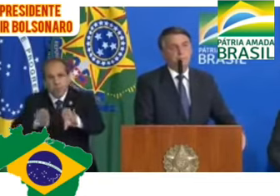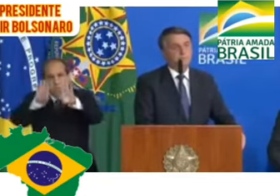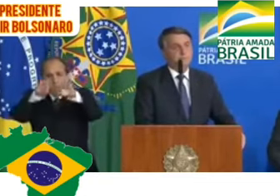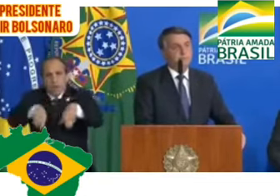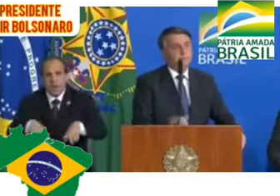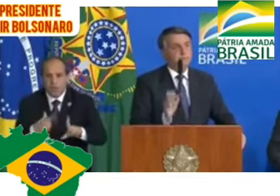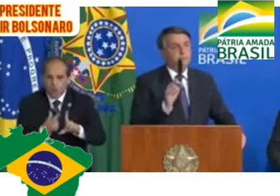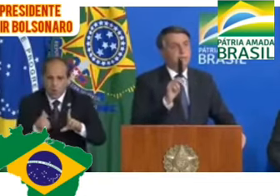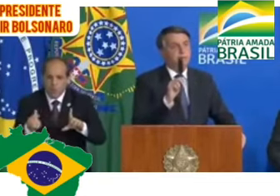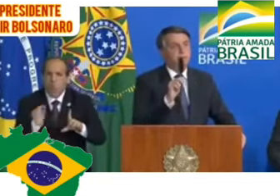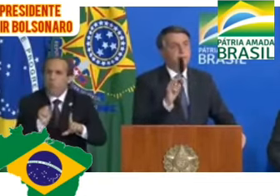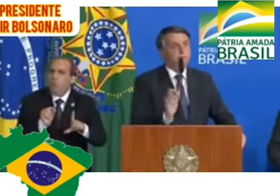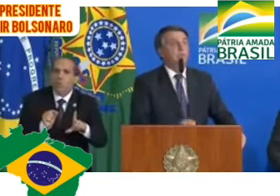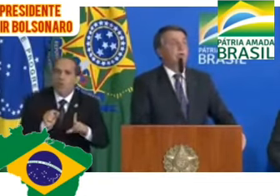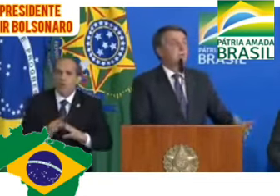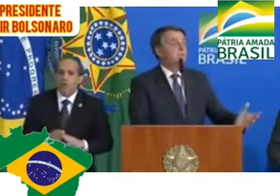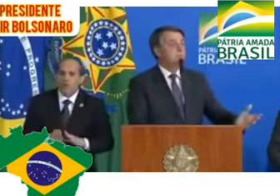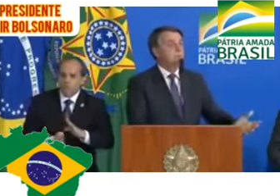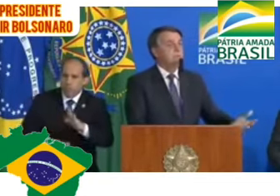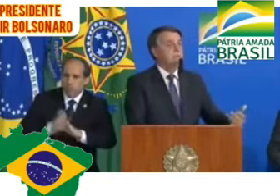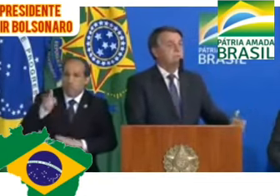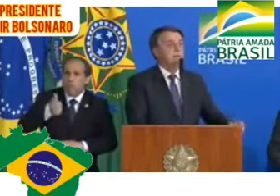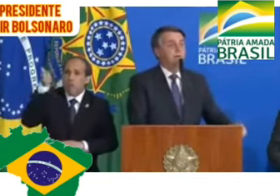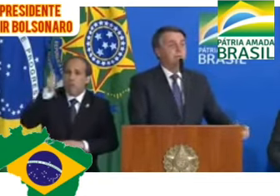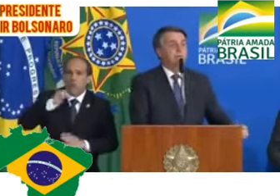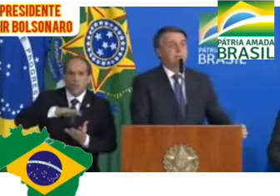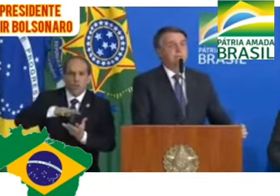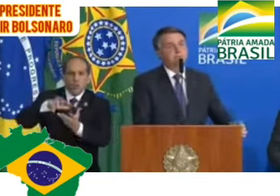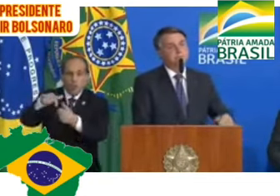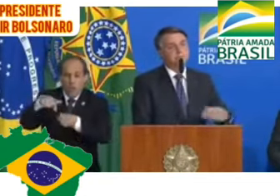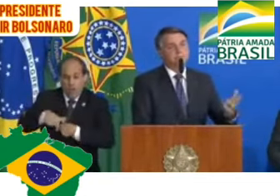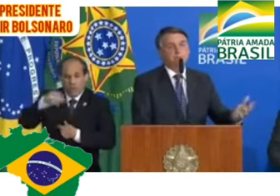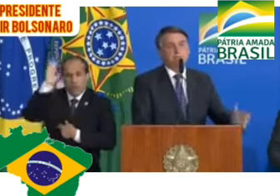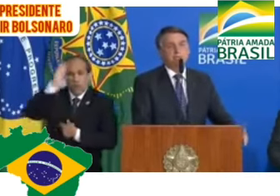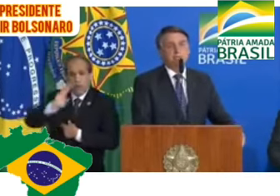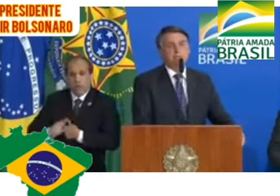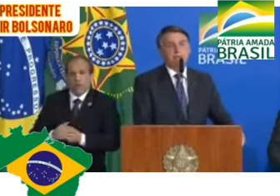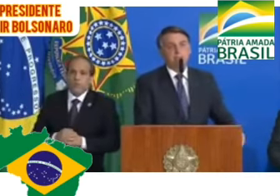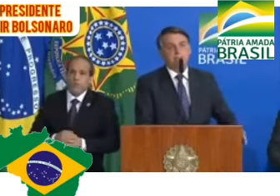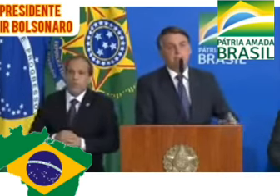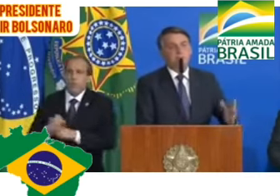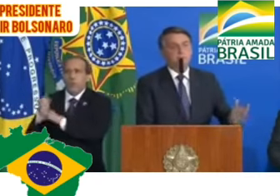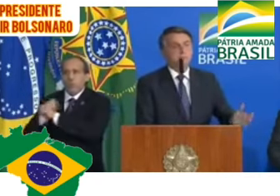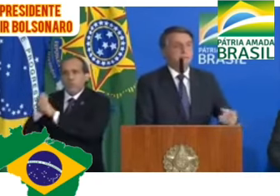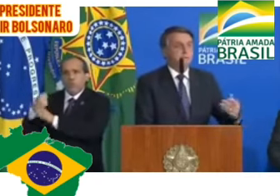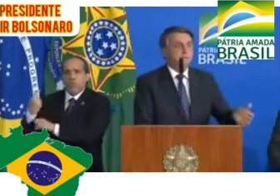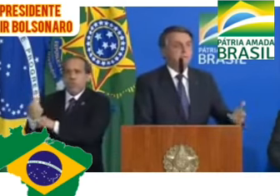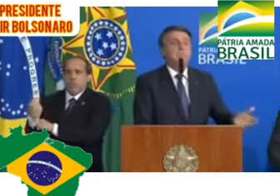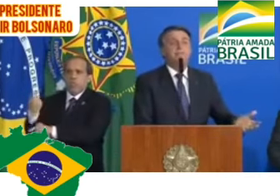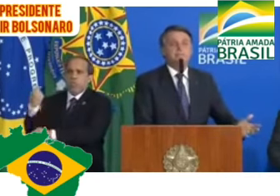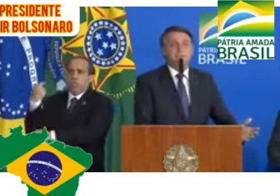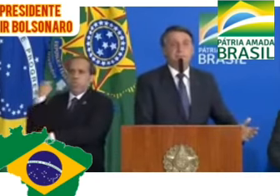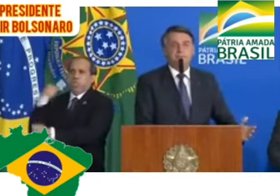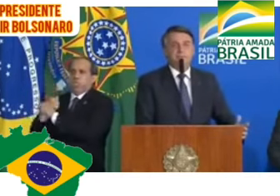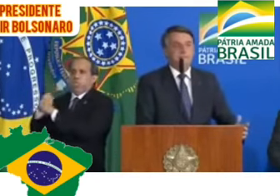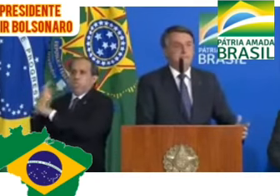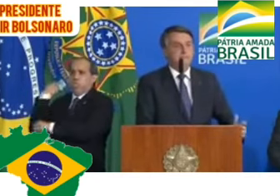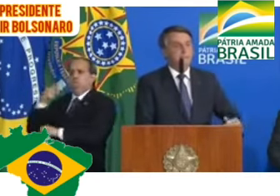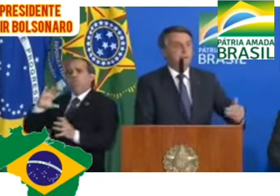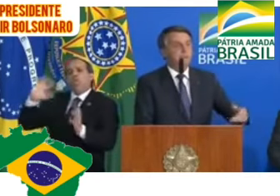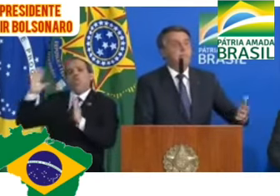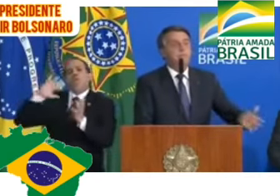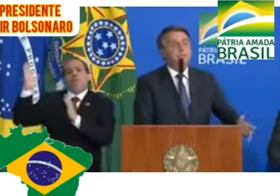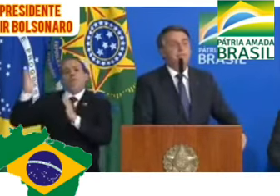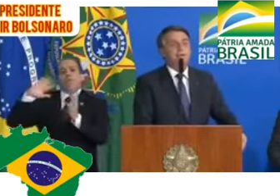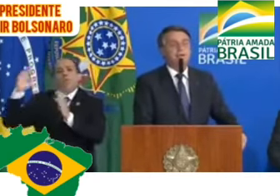estava apontando para os melhores do mundo, para o Brasil, depois de algumas décadas de patinação, vamos